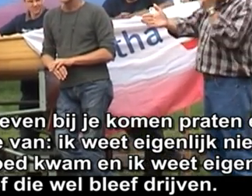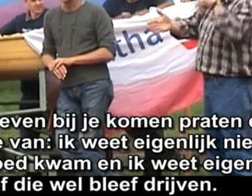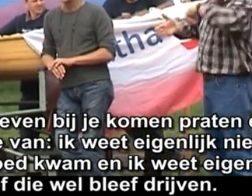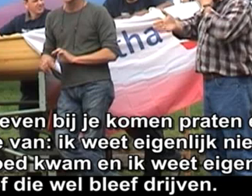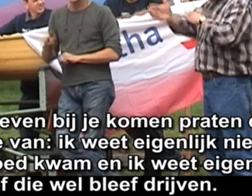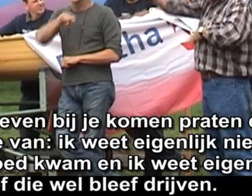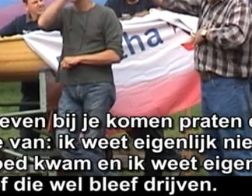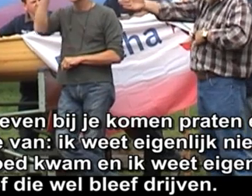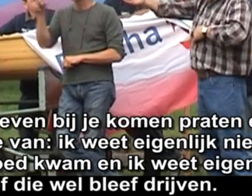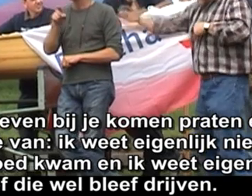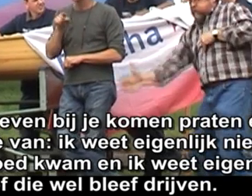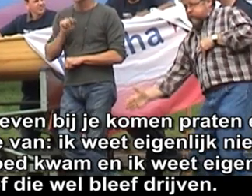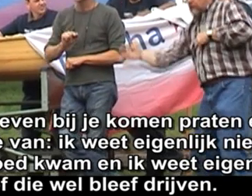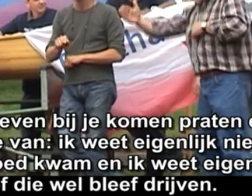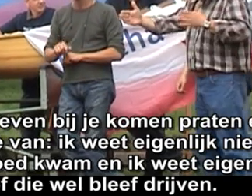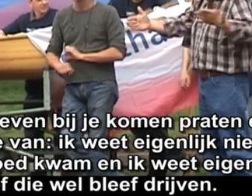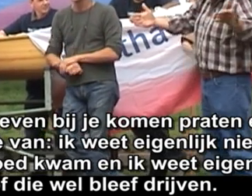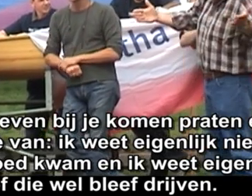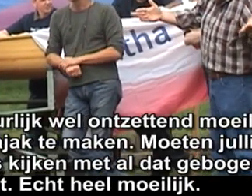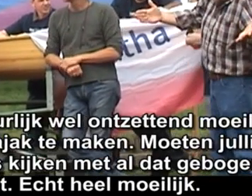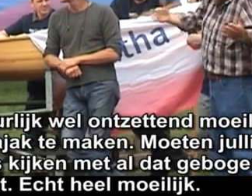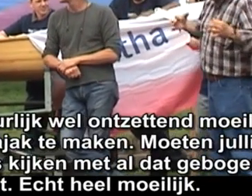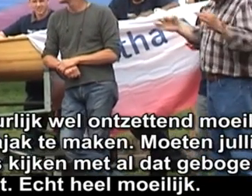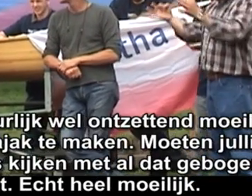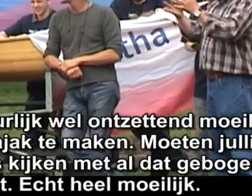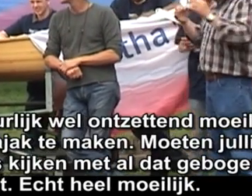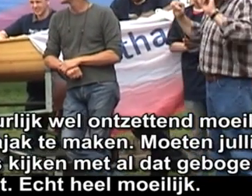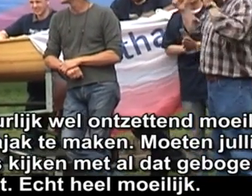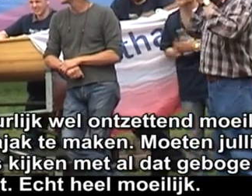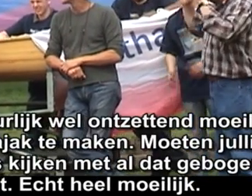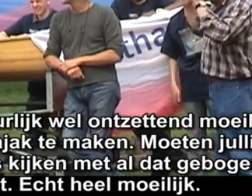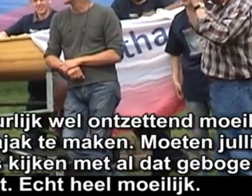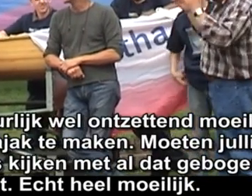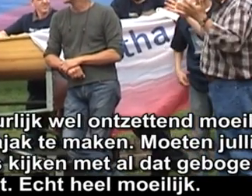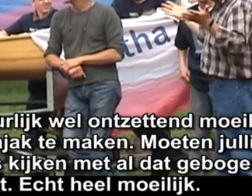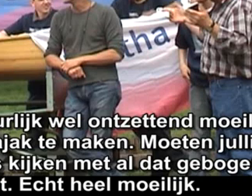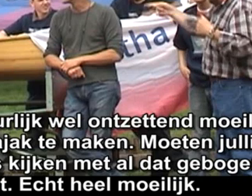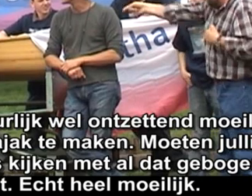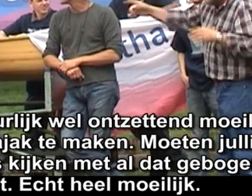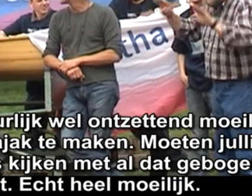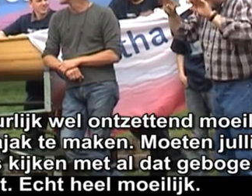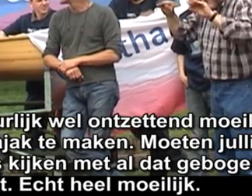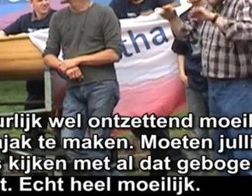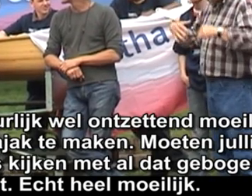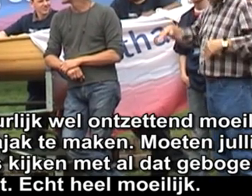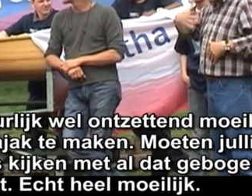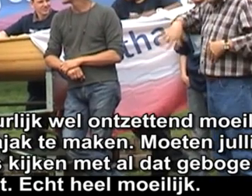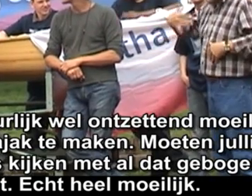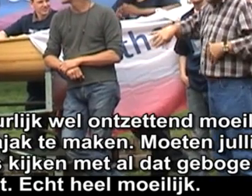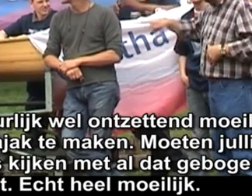Het is natuurlijk wel ontzettend moeilijk om zo'n kajak te maken. Moet jullie maar eens kijken, hè, met